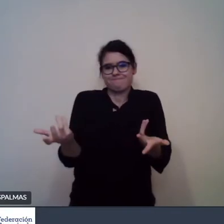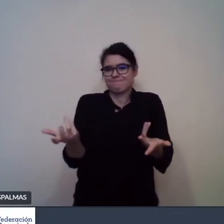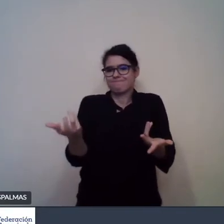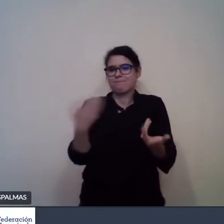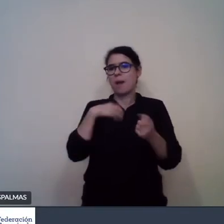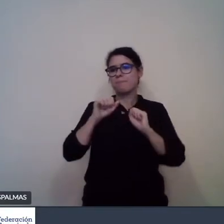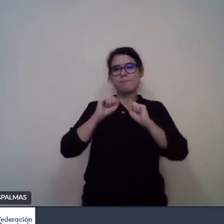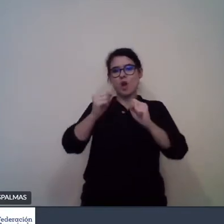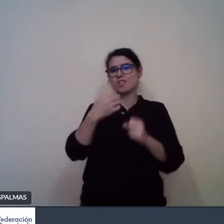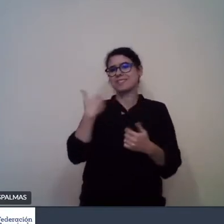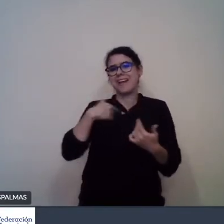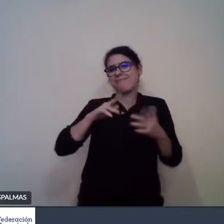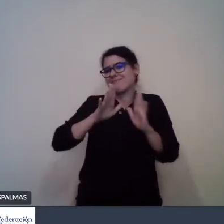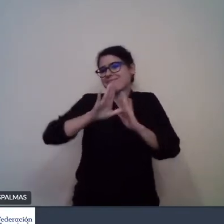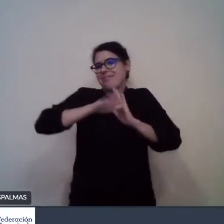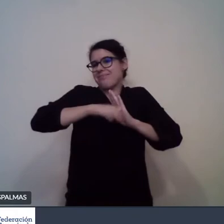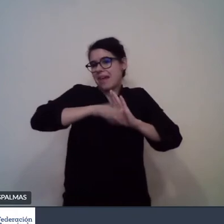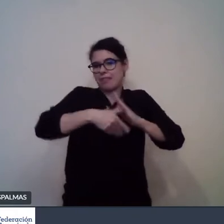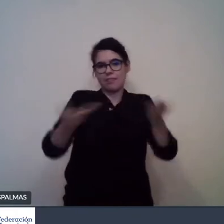llega tarde.